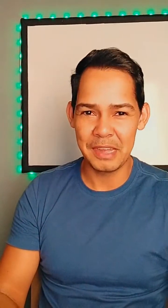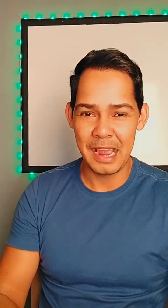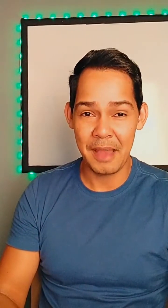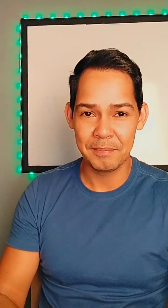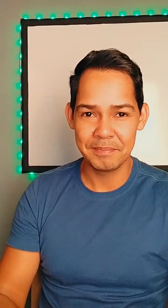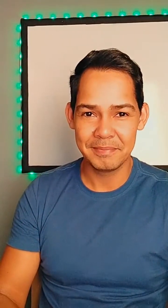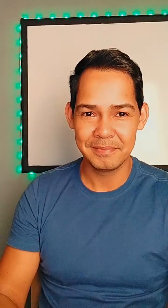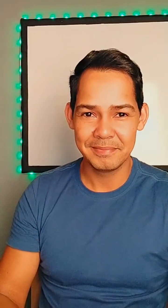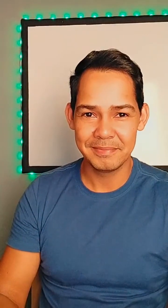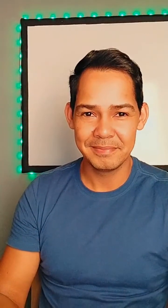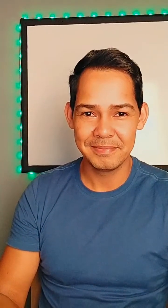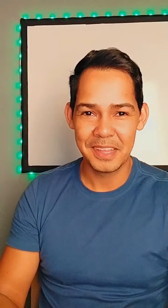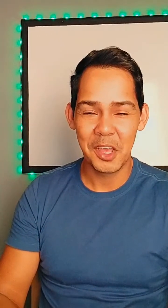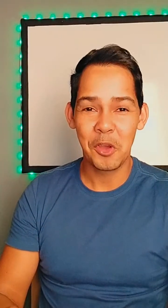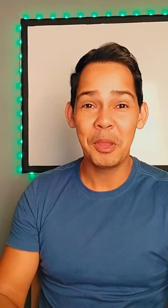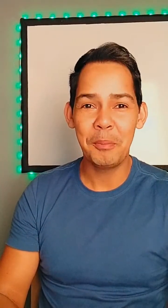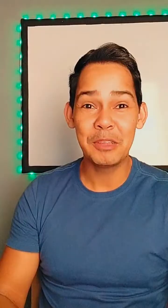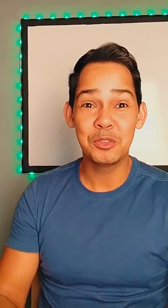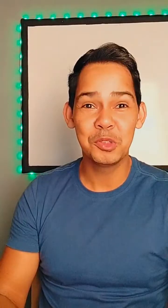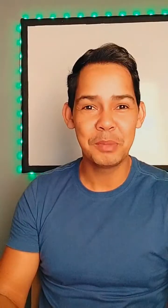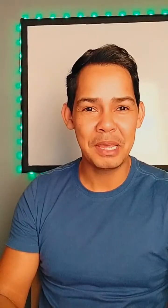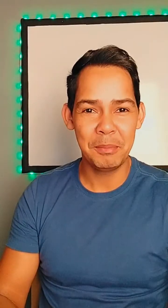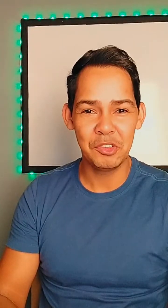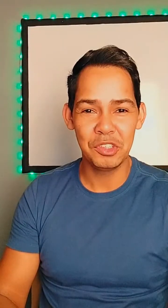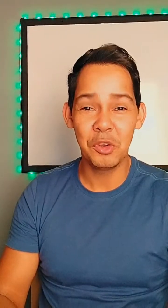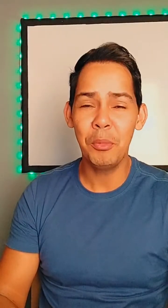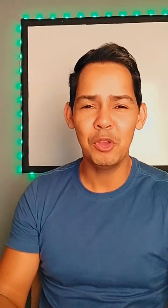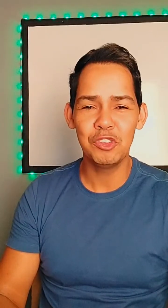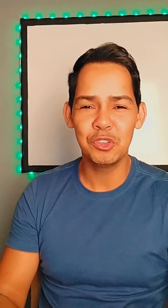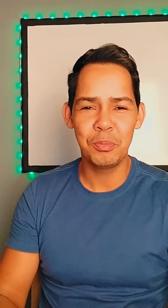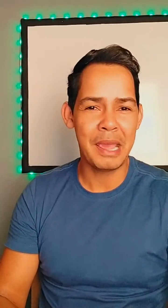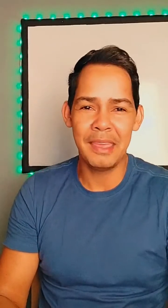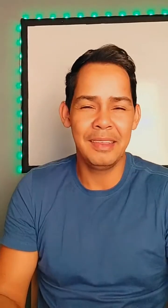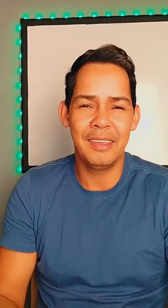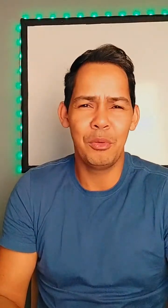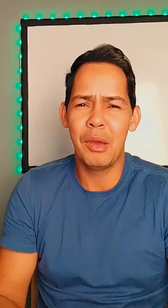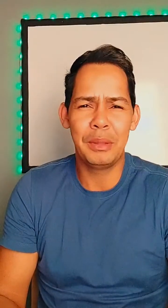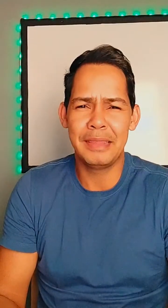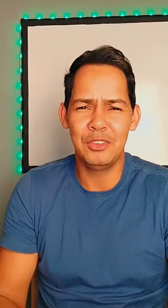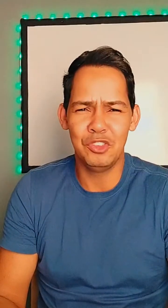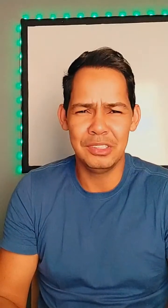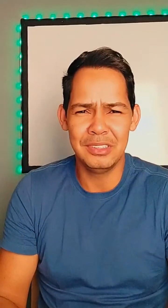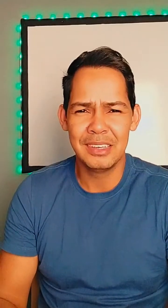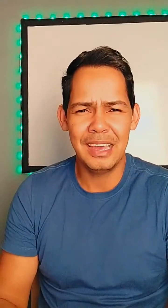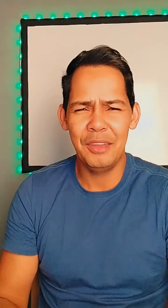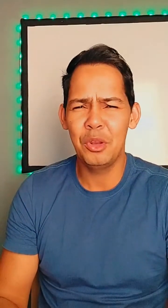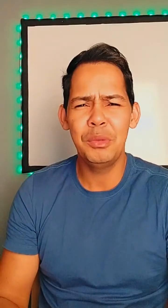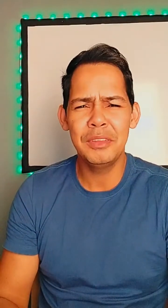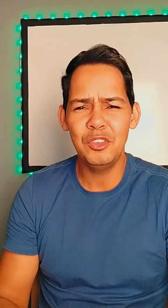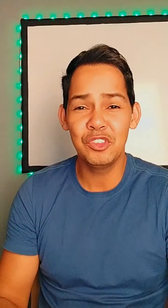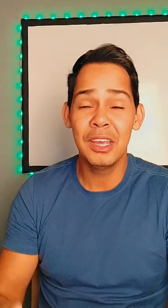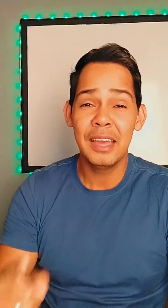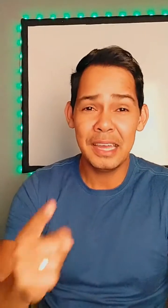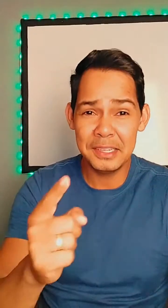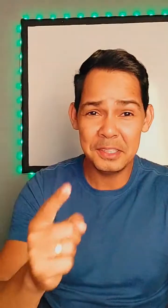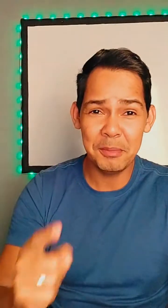devagar? Como é que eu peço um surdo para repetir? Como que eu digo para ele que eu não entendi? Eu não entendi. A Nani também contou